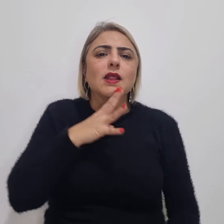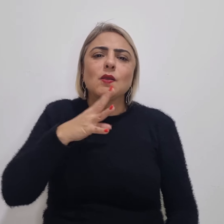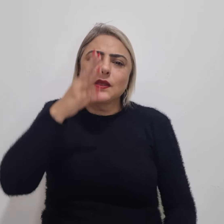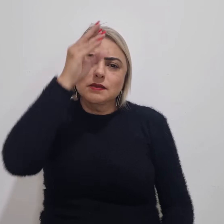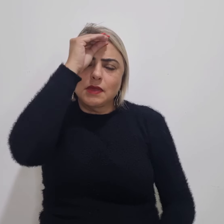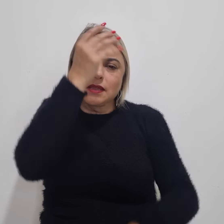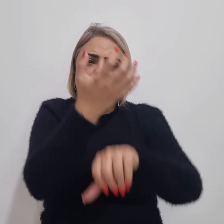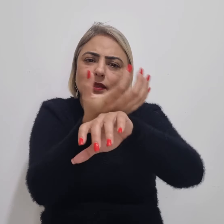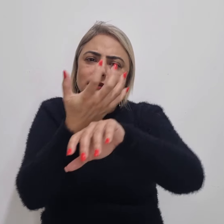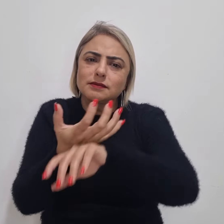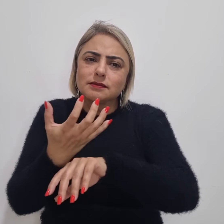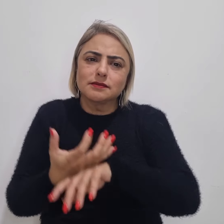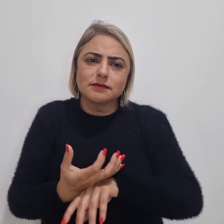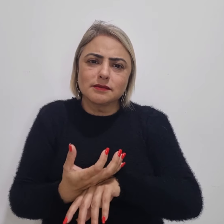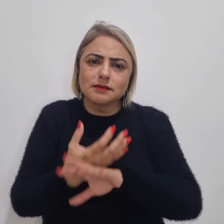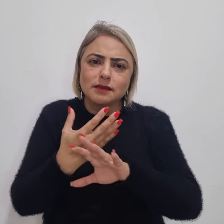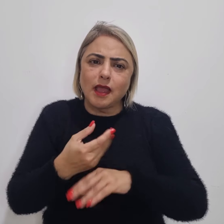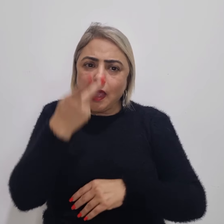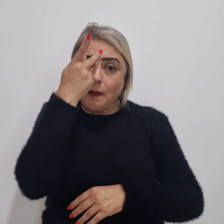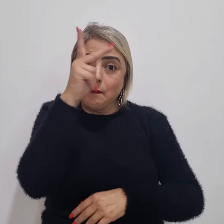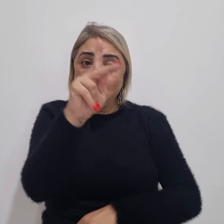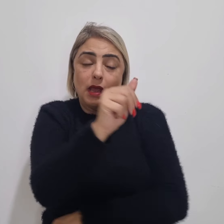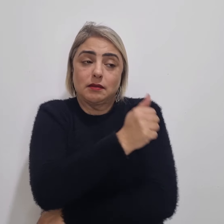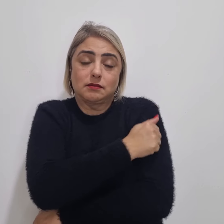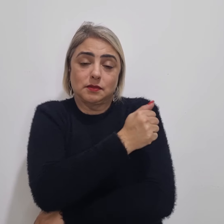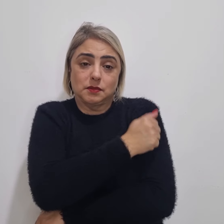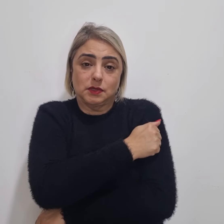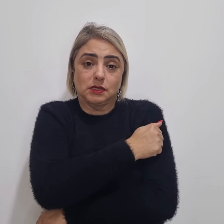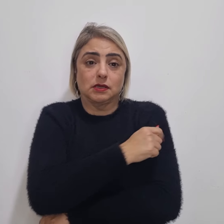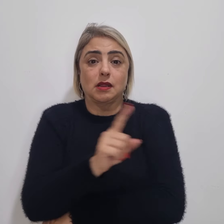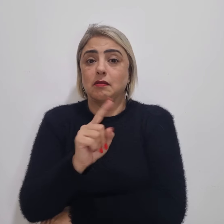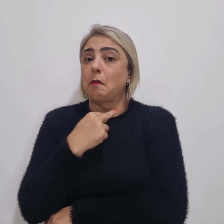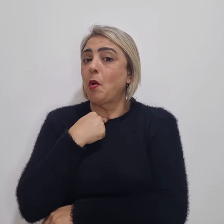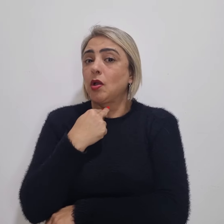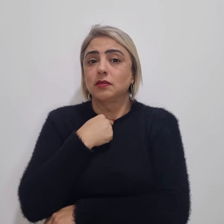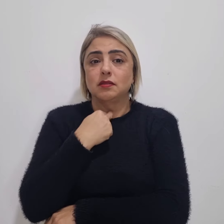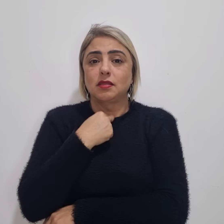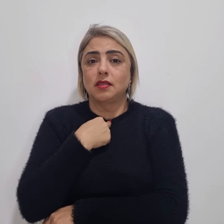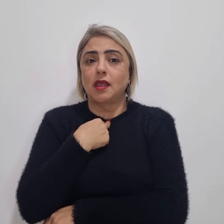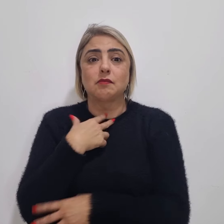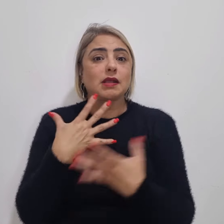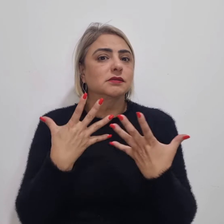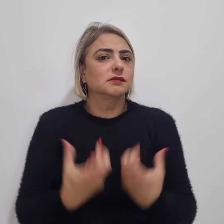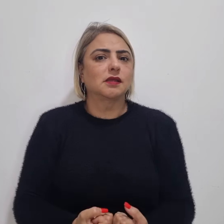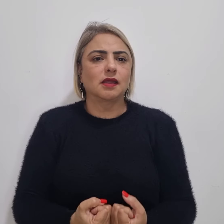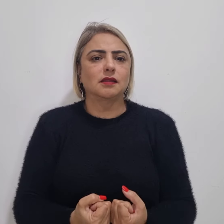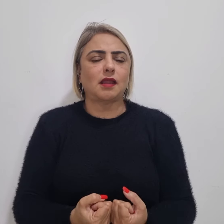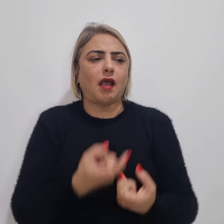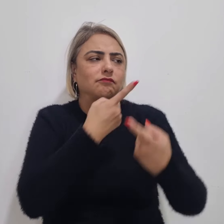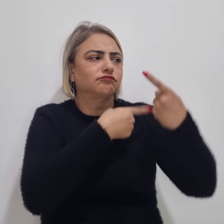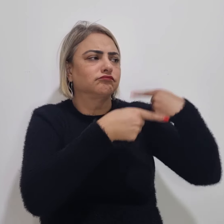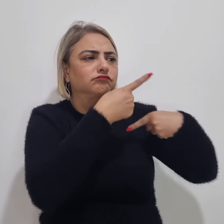à disposição dos estudantes. Não podemos admitir o retrocesso na